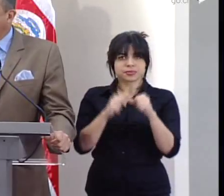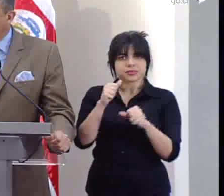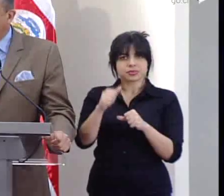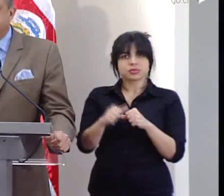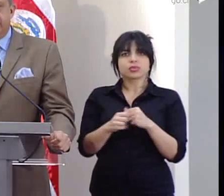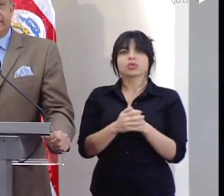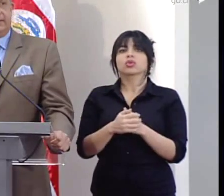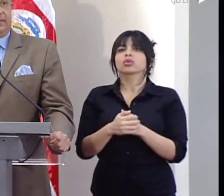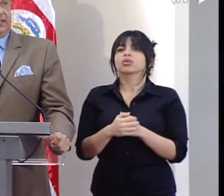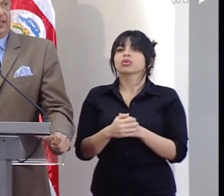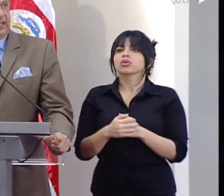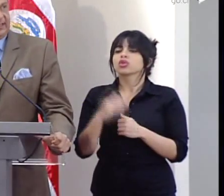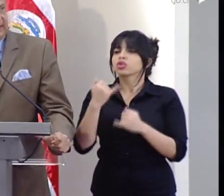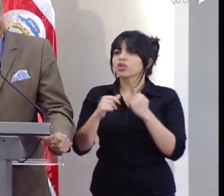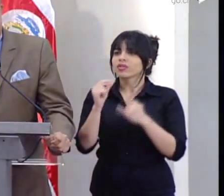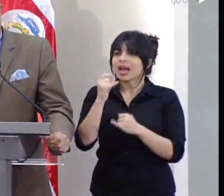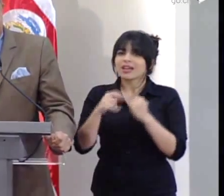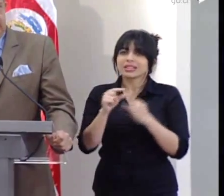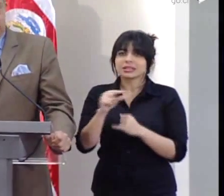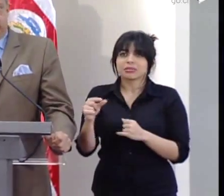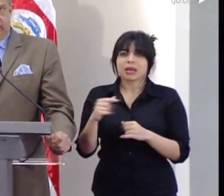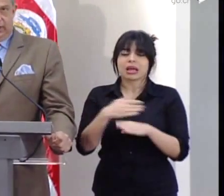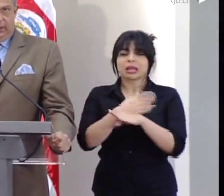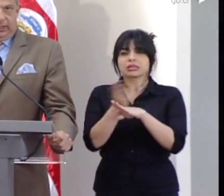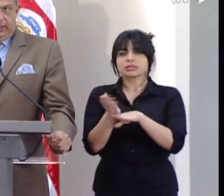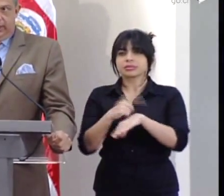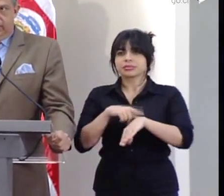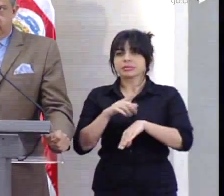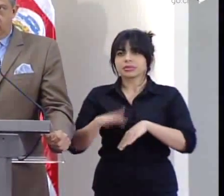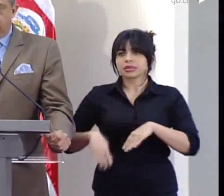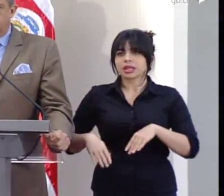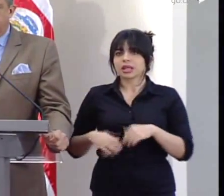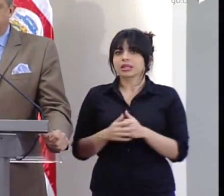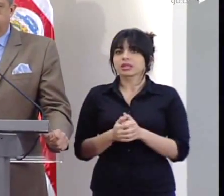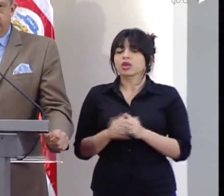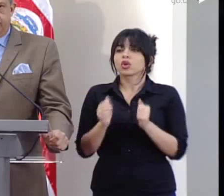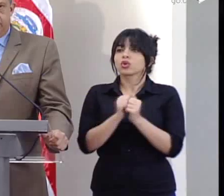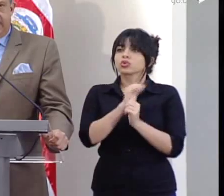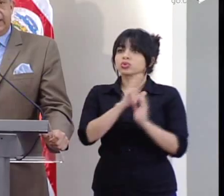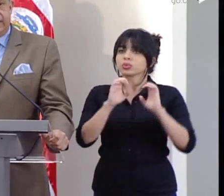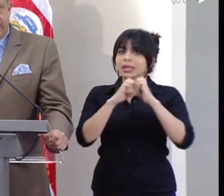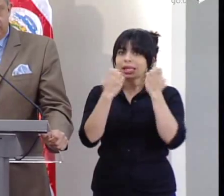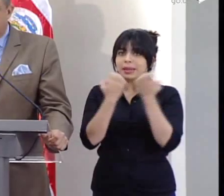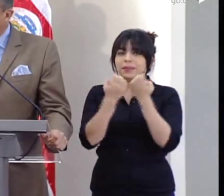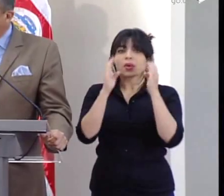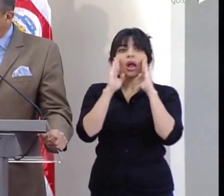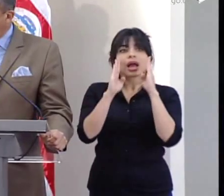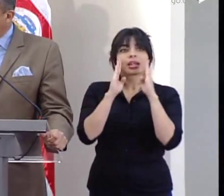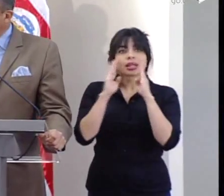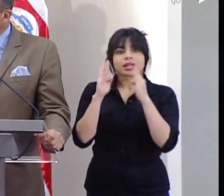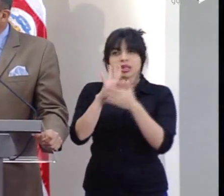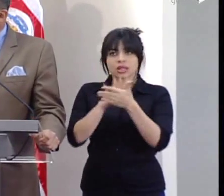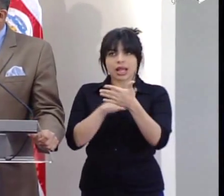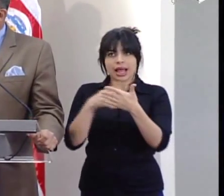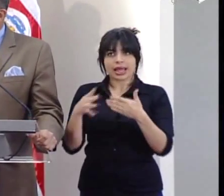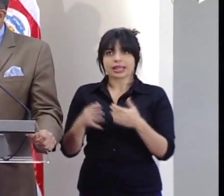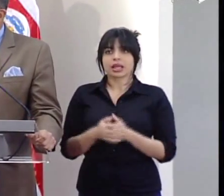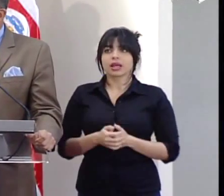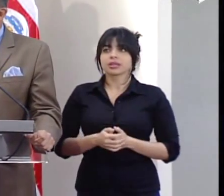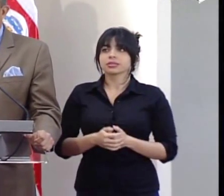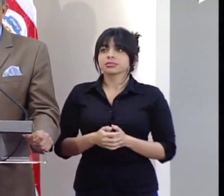empeñosamente todos los fines de semana, hasta altas horas de la noche, con su equipo, atendiendo esa agenda.